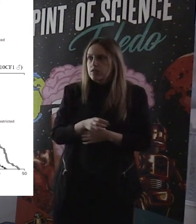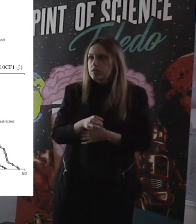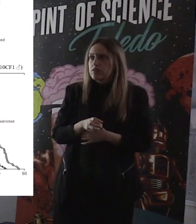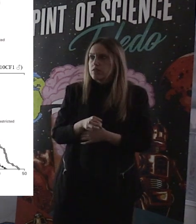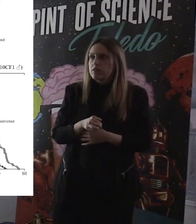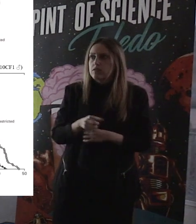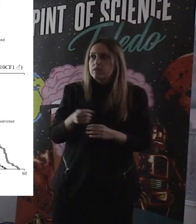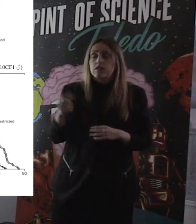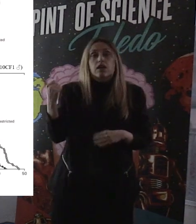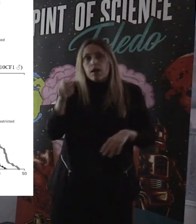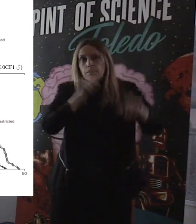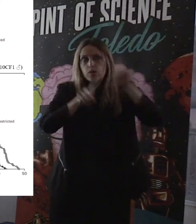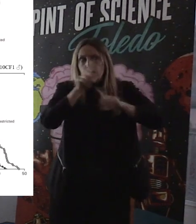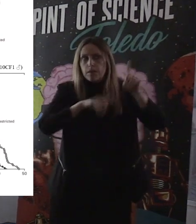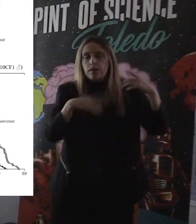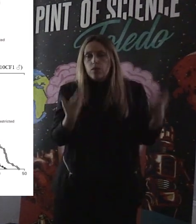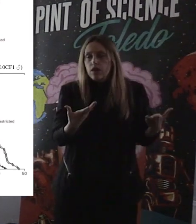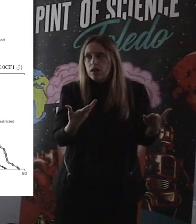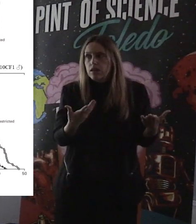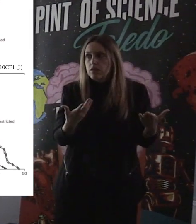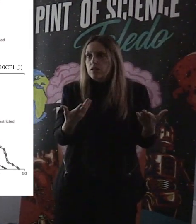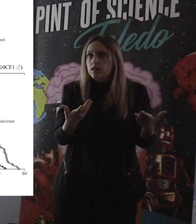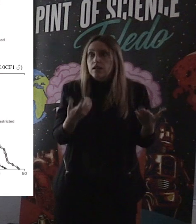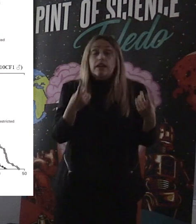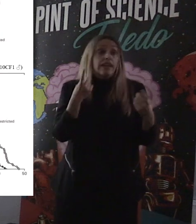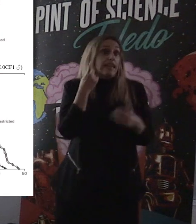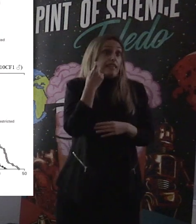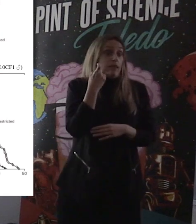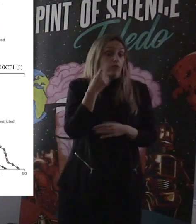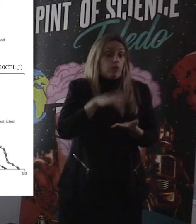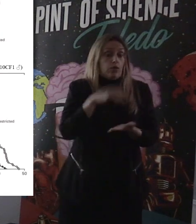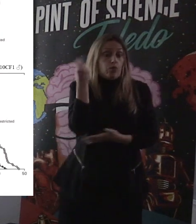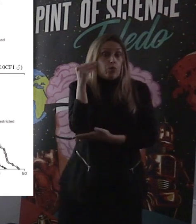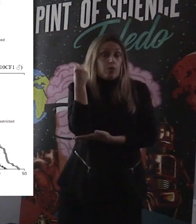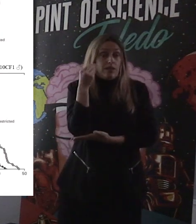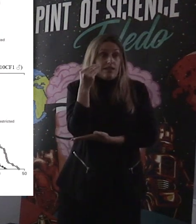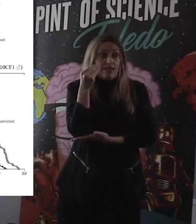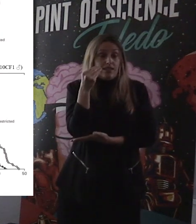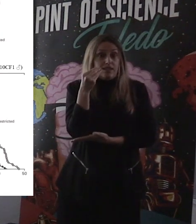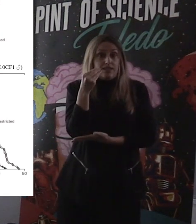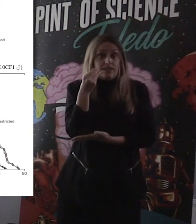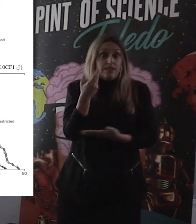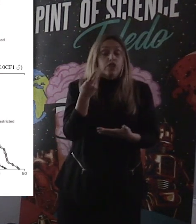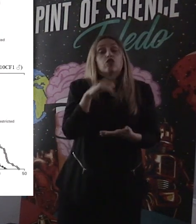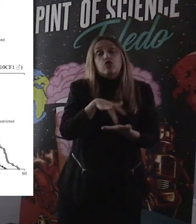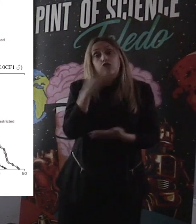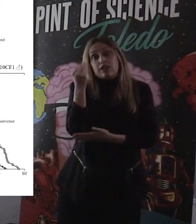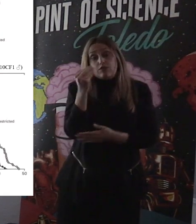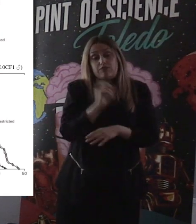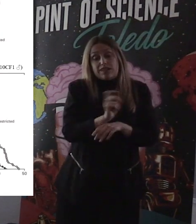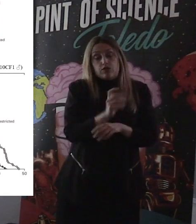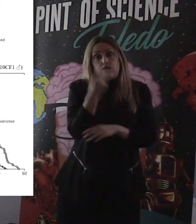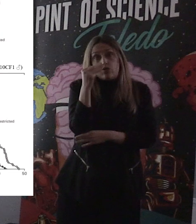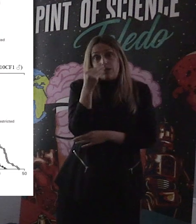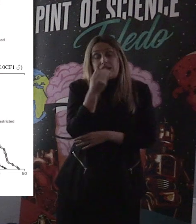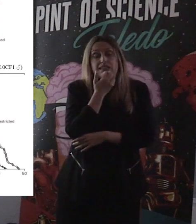El problema con esto es, hay que empezar en la juventud, hay que empezar con esto, con los ratones jóvenes. Si empiezas